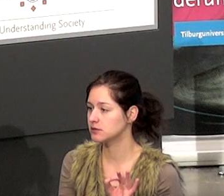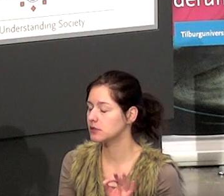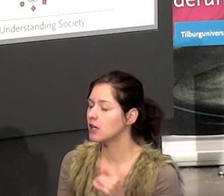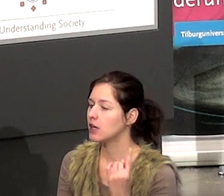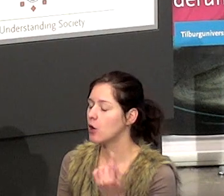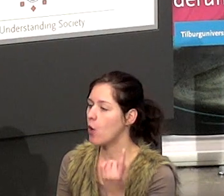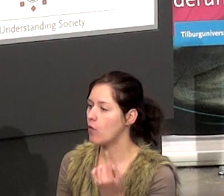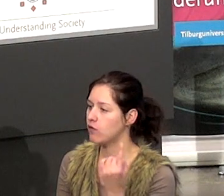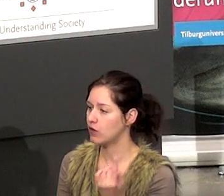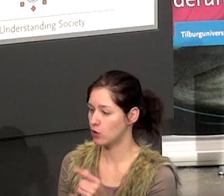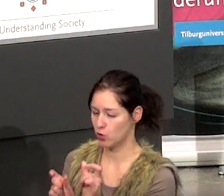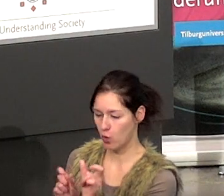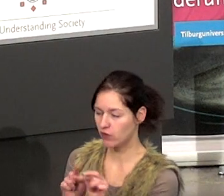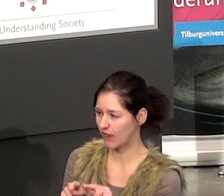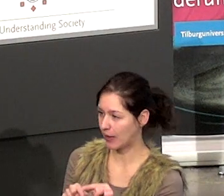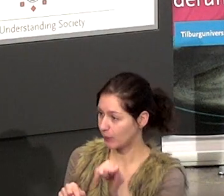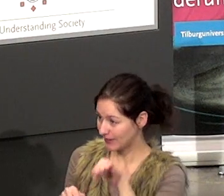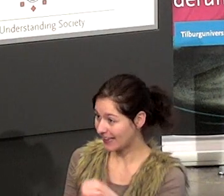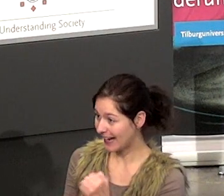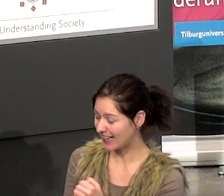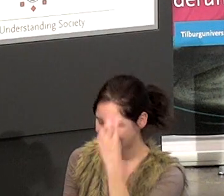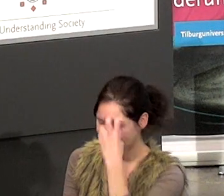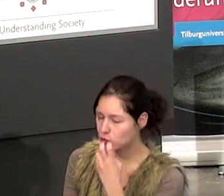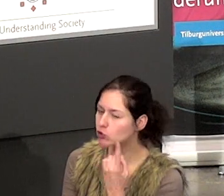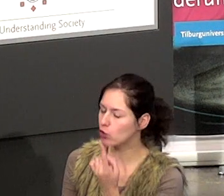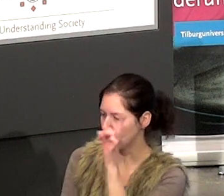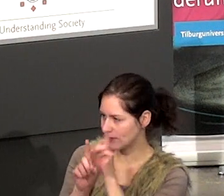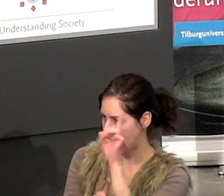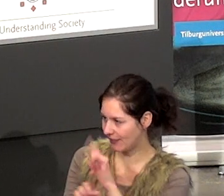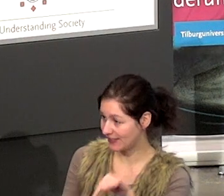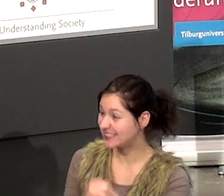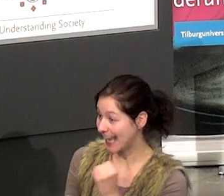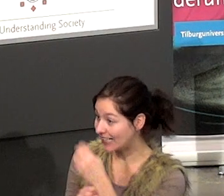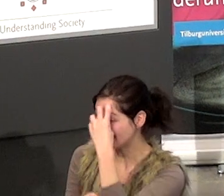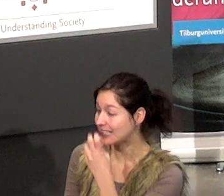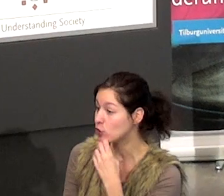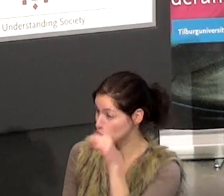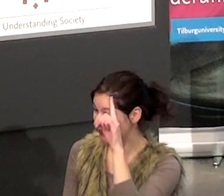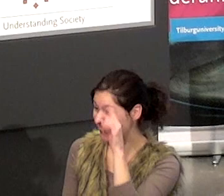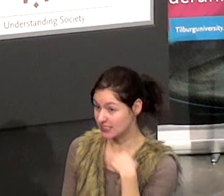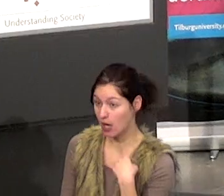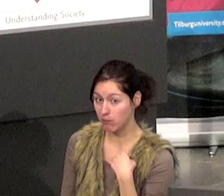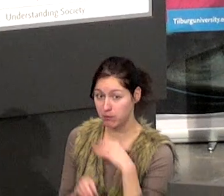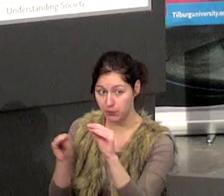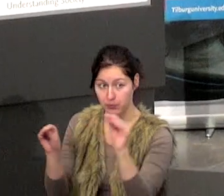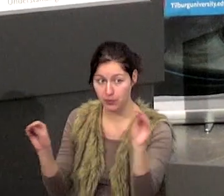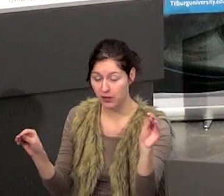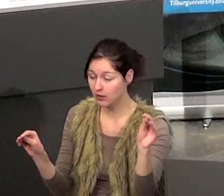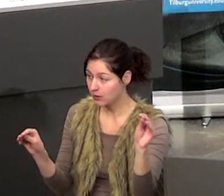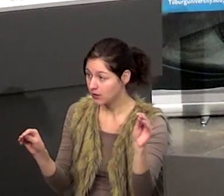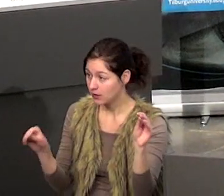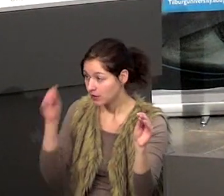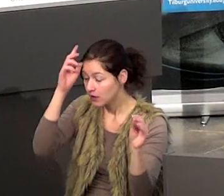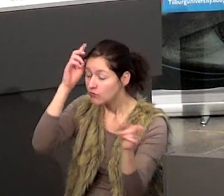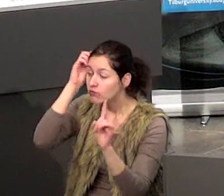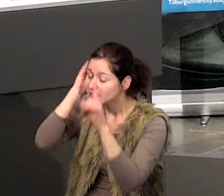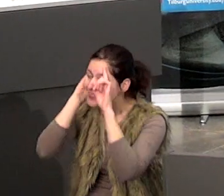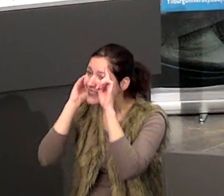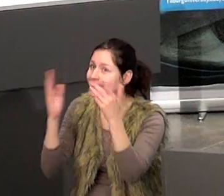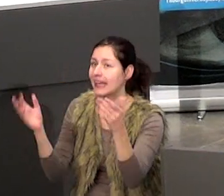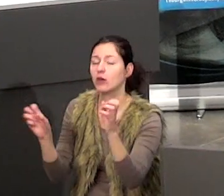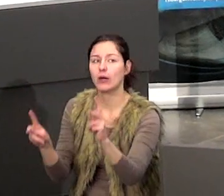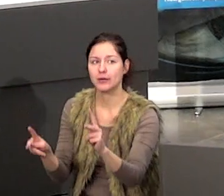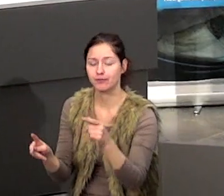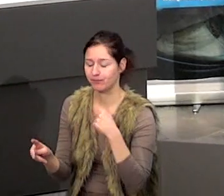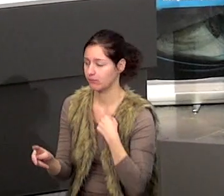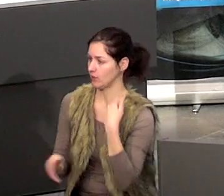een onderwerp waar we hier ook echt serieus over nadenken. Dus dit is echt serieuze wetenschap die ik met jullie ga bedrijven. En het idee is dat ik jullie het een